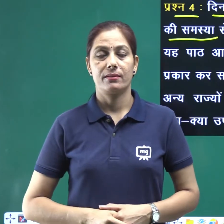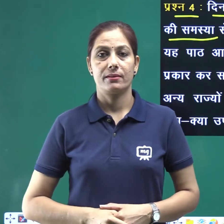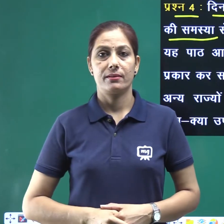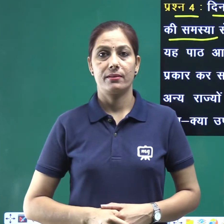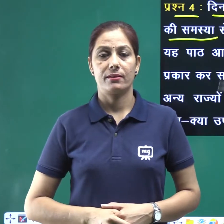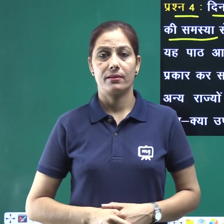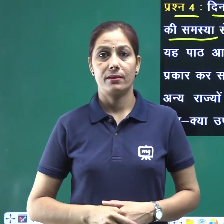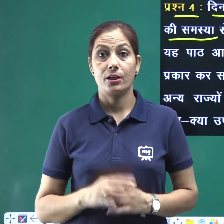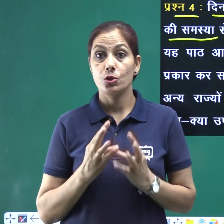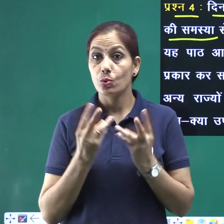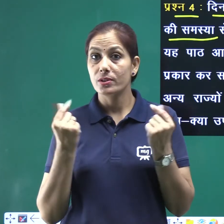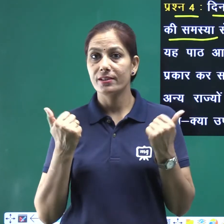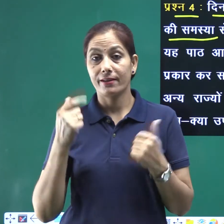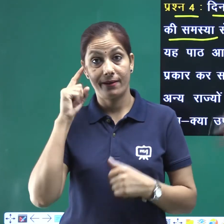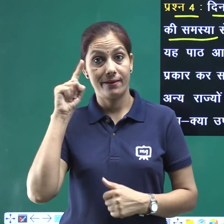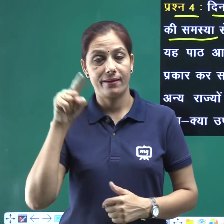निपटने के लिए